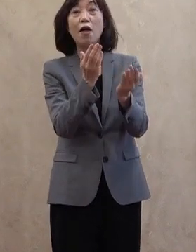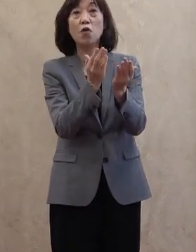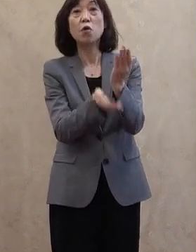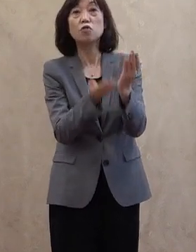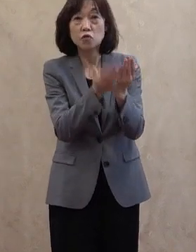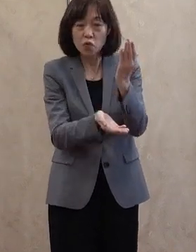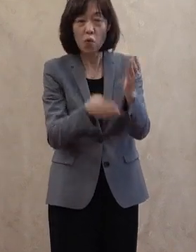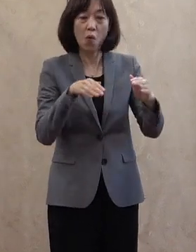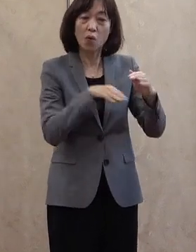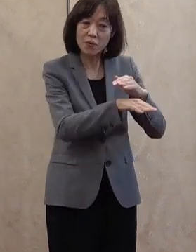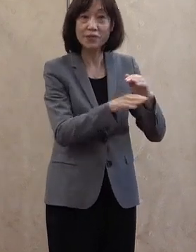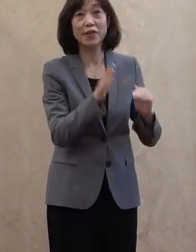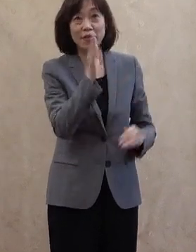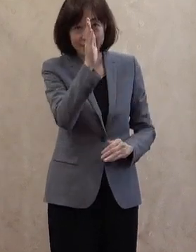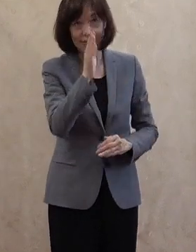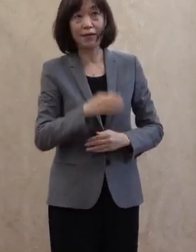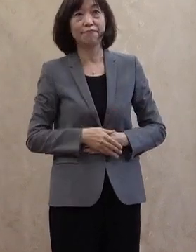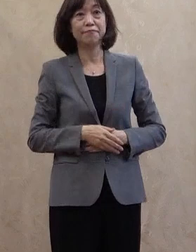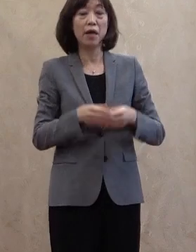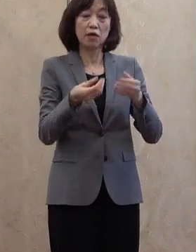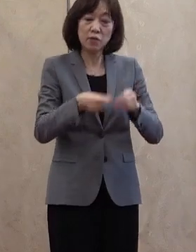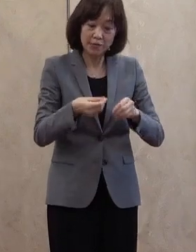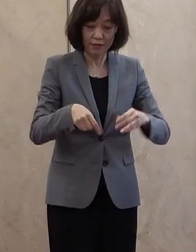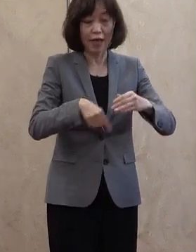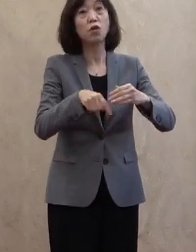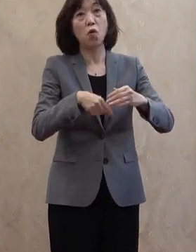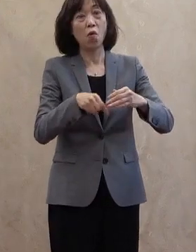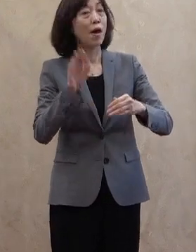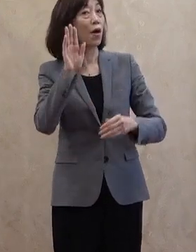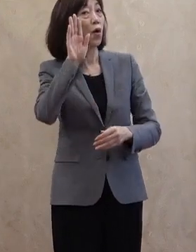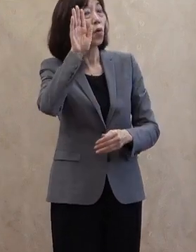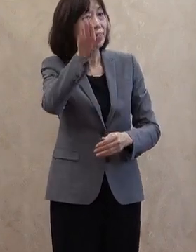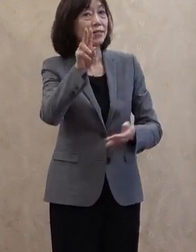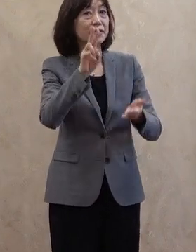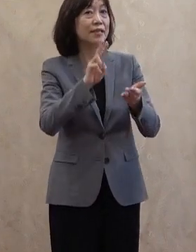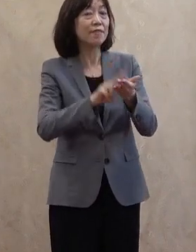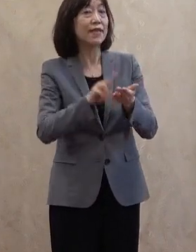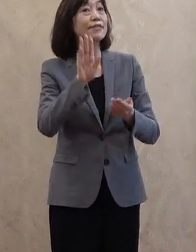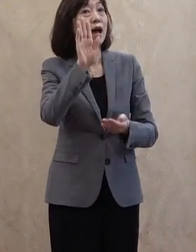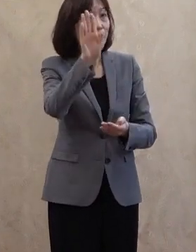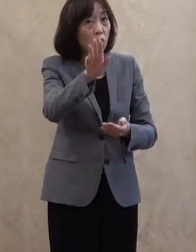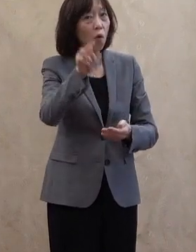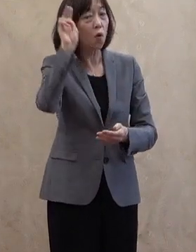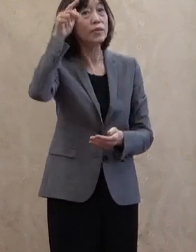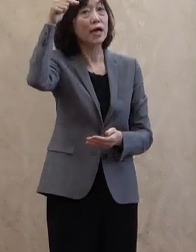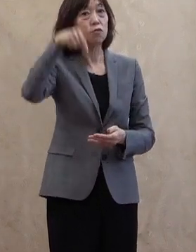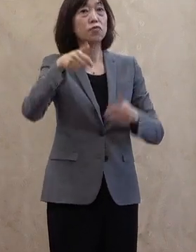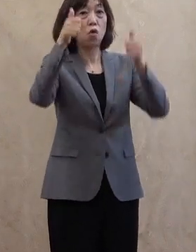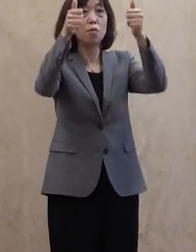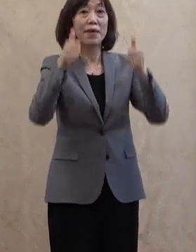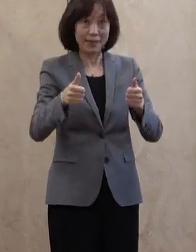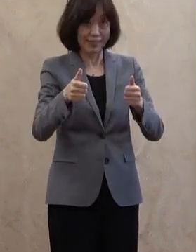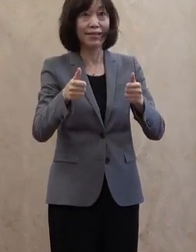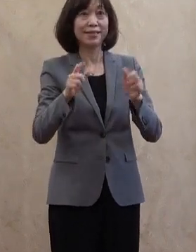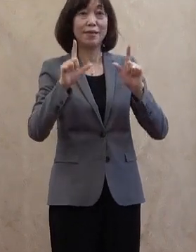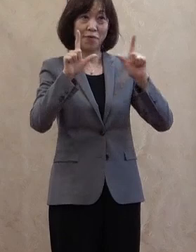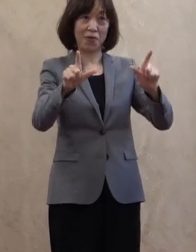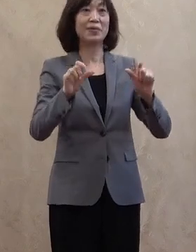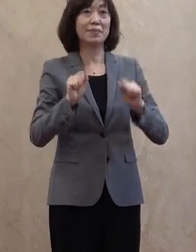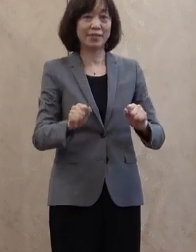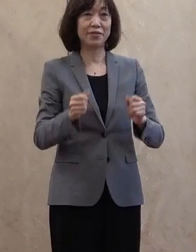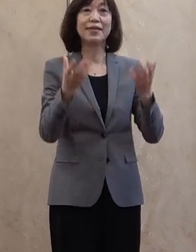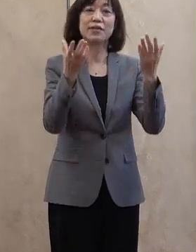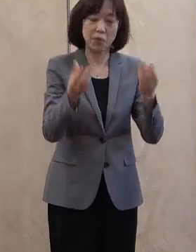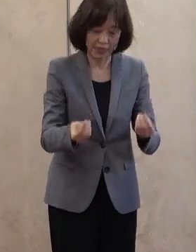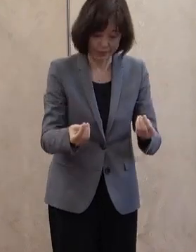ろしくお願いします。詳細につきましてはまた後日決定次第大阪ホームページで公表します。次お願いします。以上です